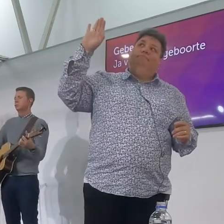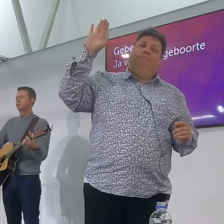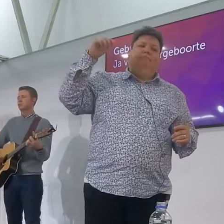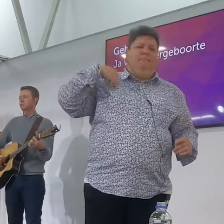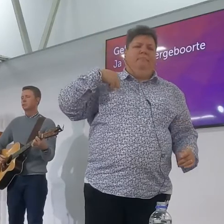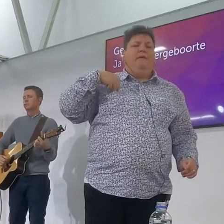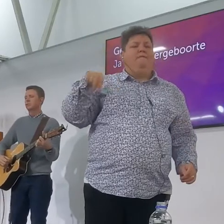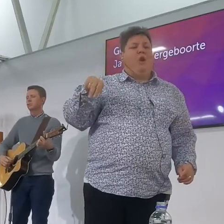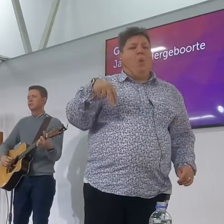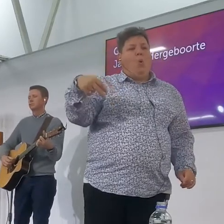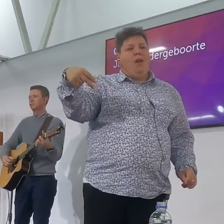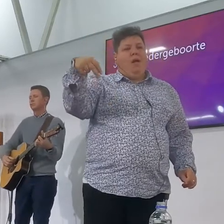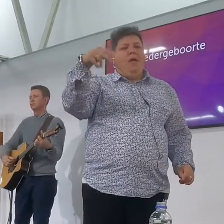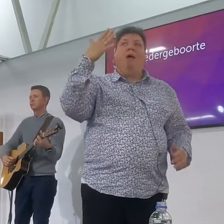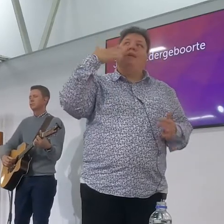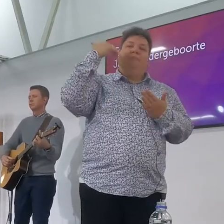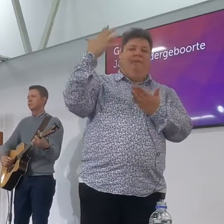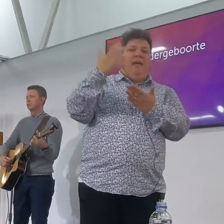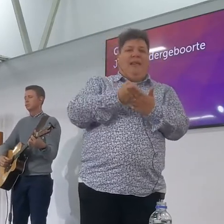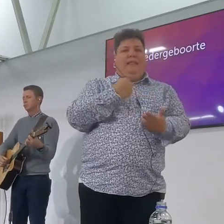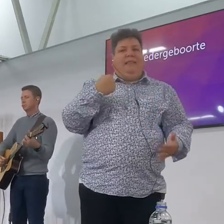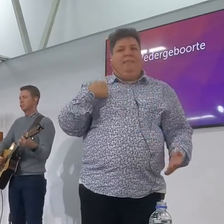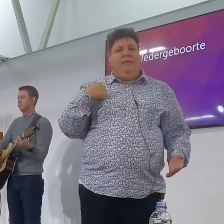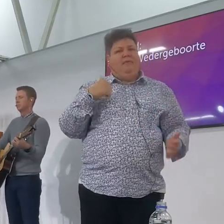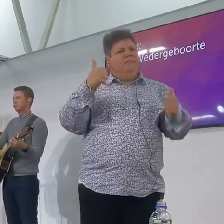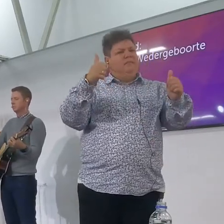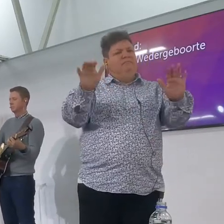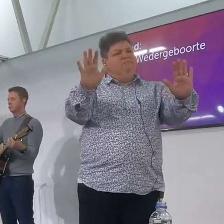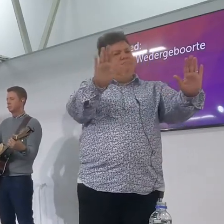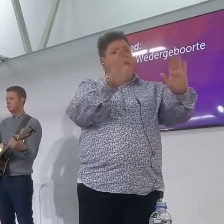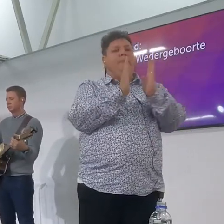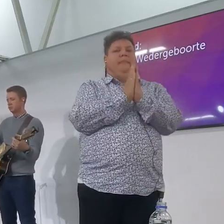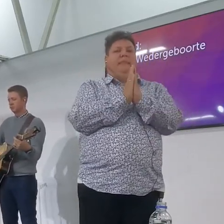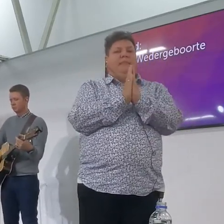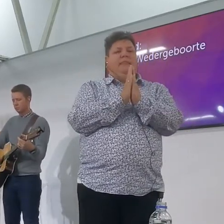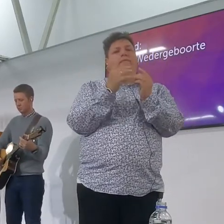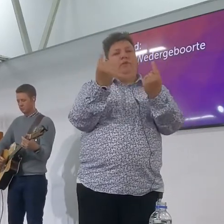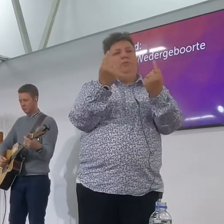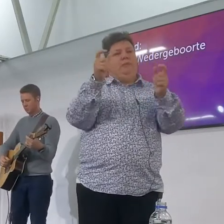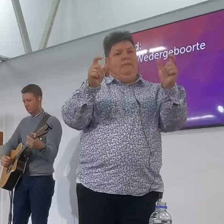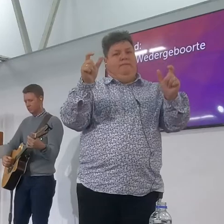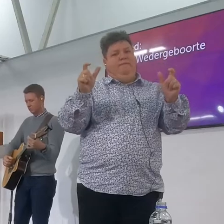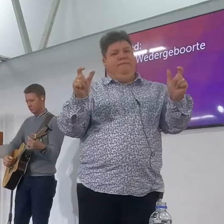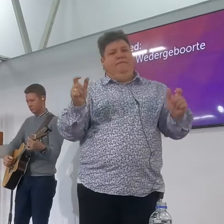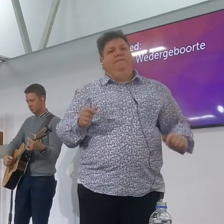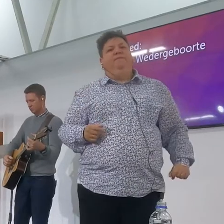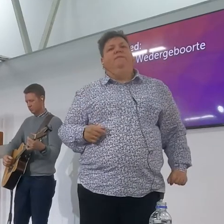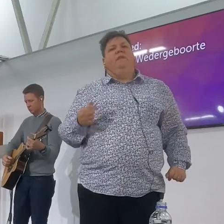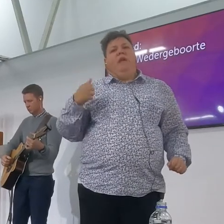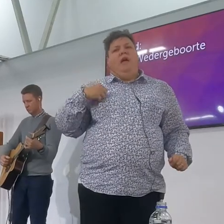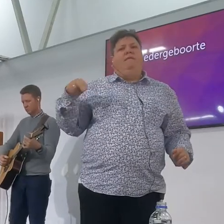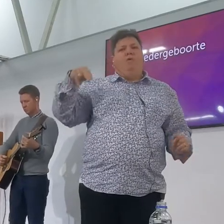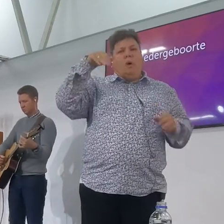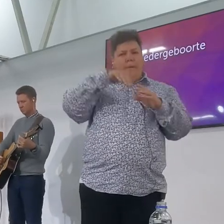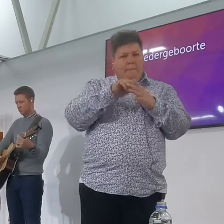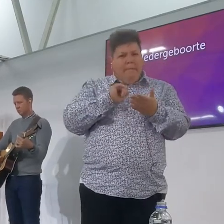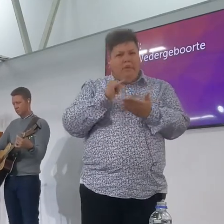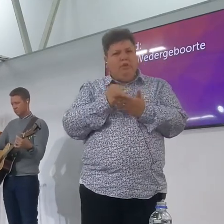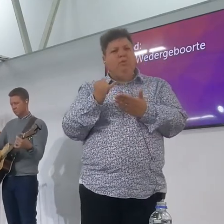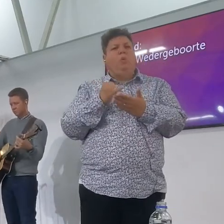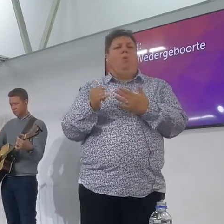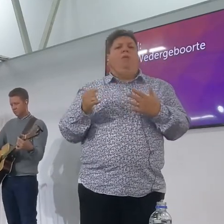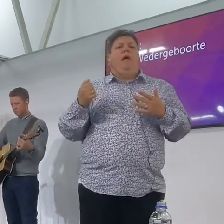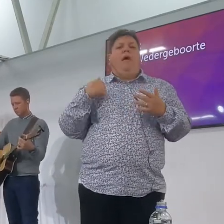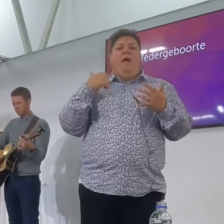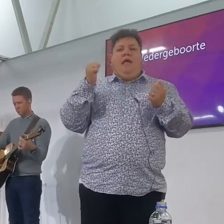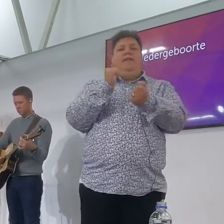verlore. En bid dit in jou hart, daar waar jy nou sit. Here, ek is verlore. Ek is verlore in myself, ek is verlore in my sonde. Ek het 'n